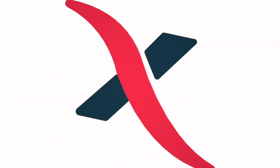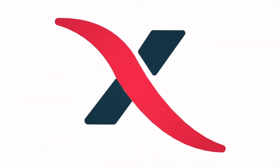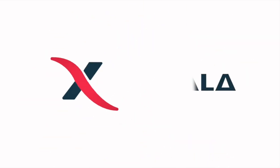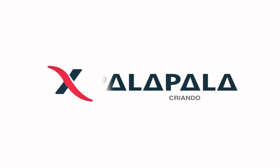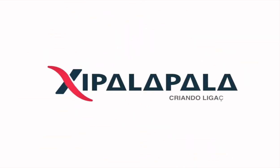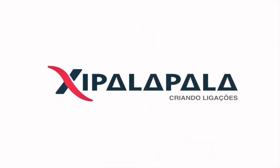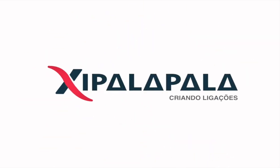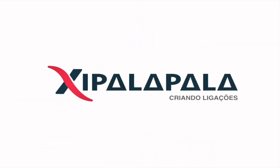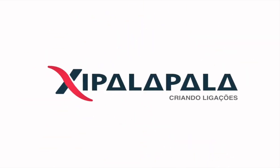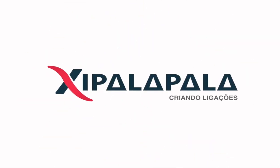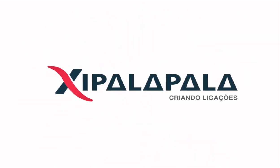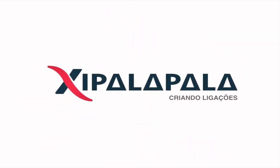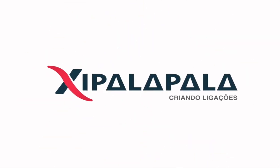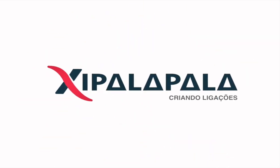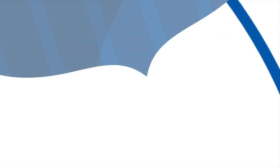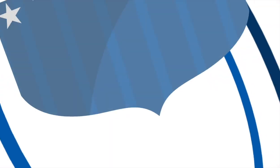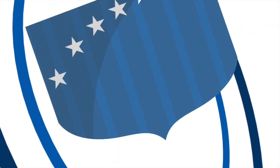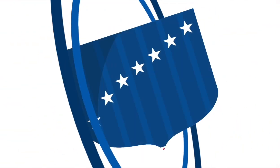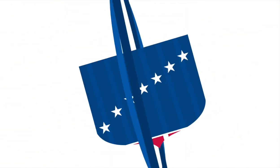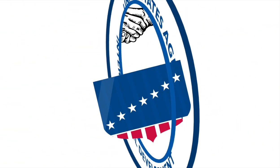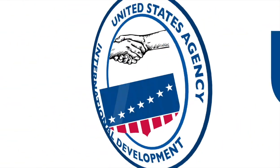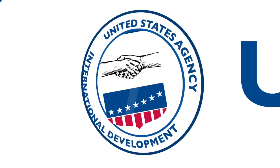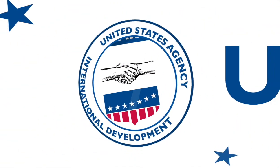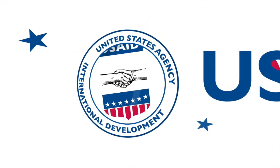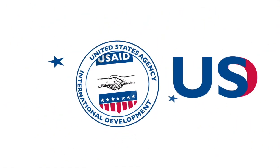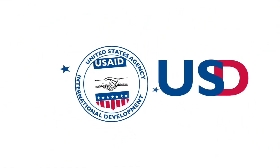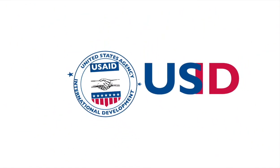Xipalapala, criando ligações.